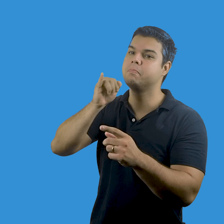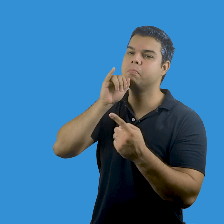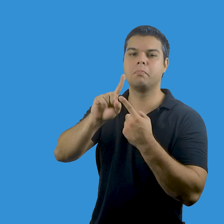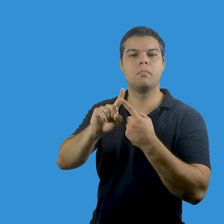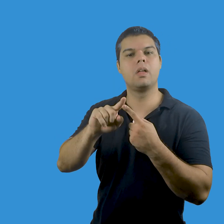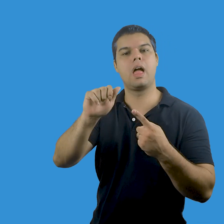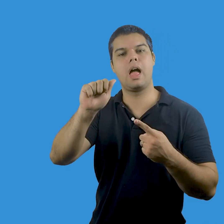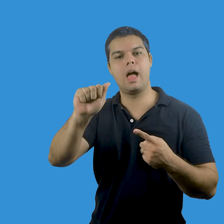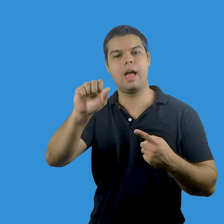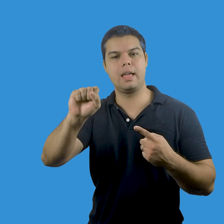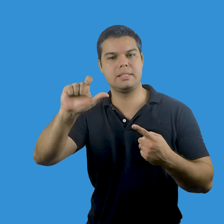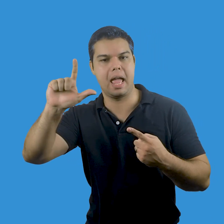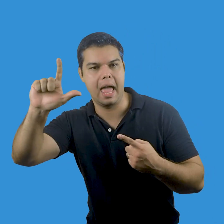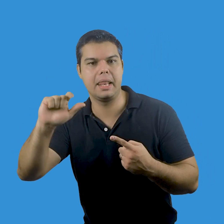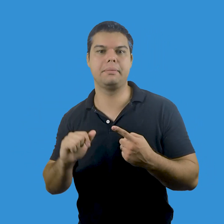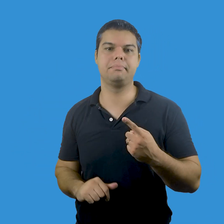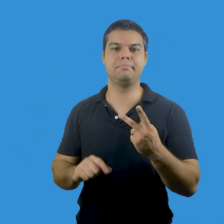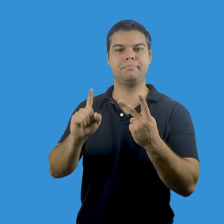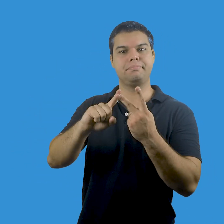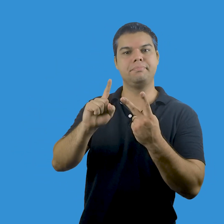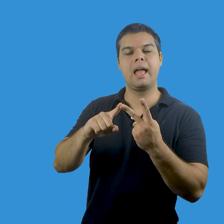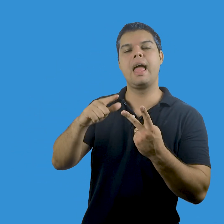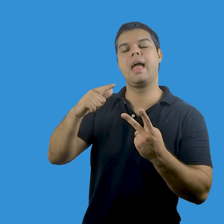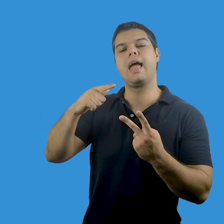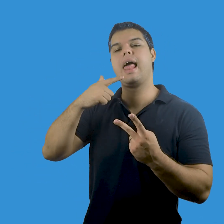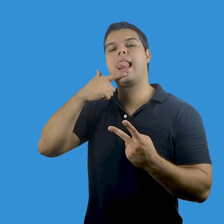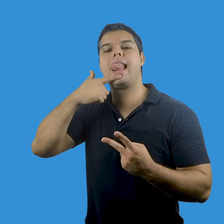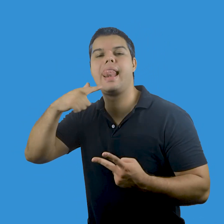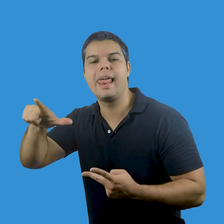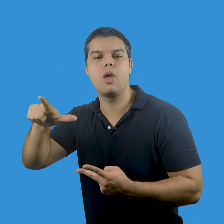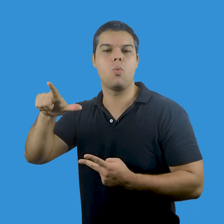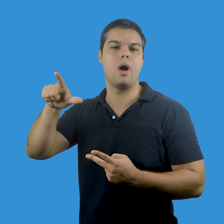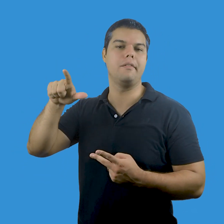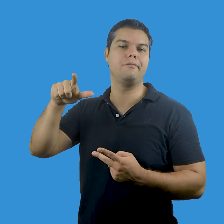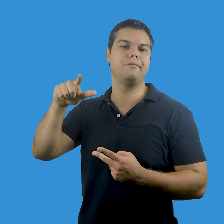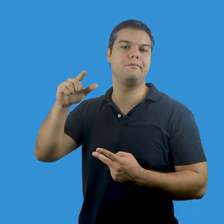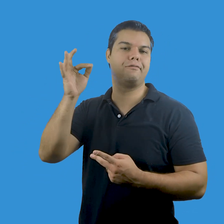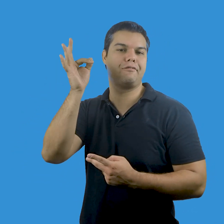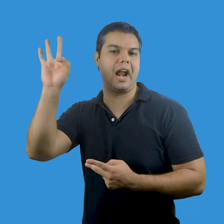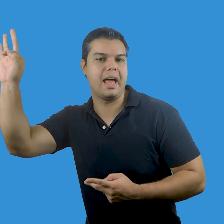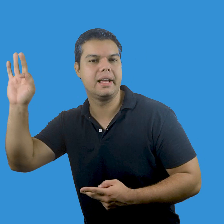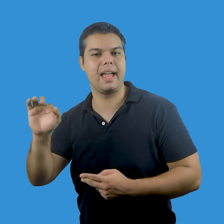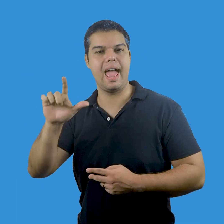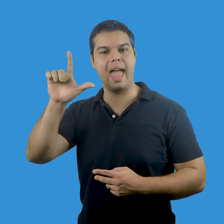língua francesa de sinais, a língua italiana de sinais e assim por diante.